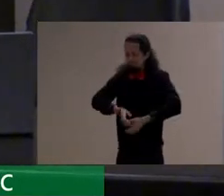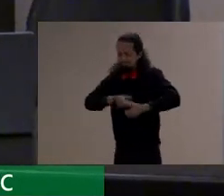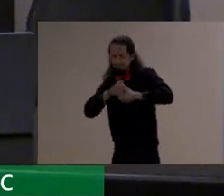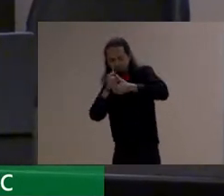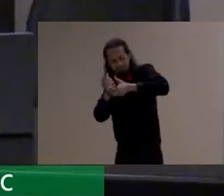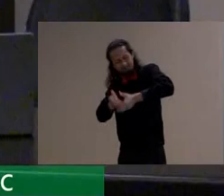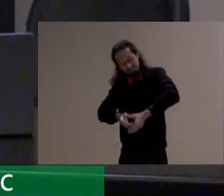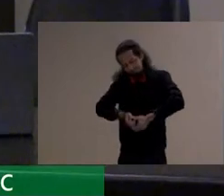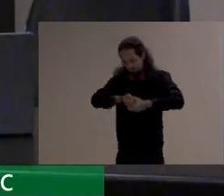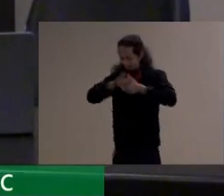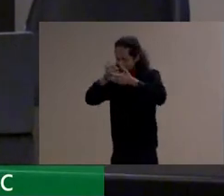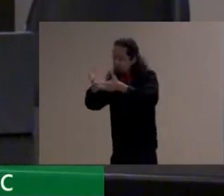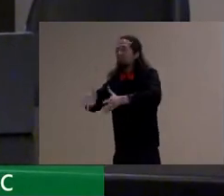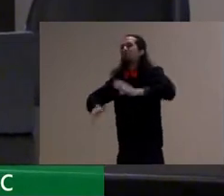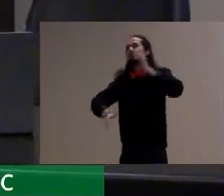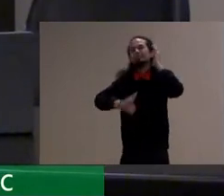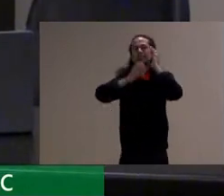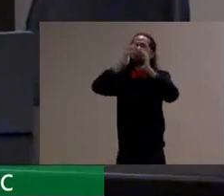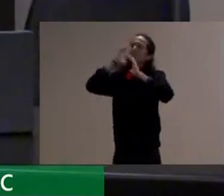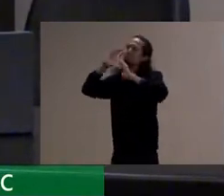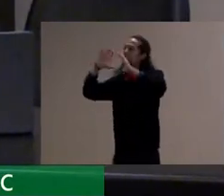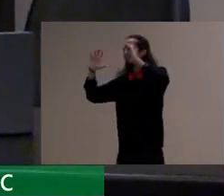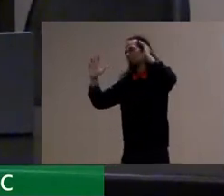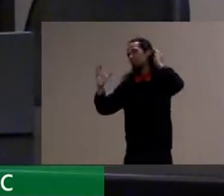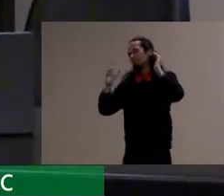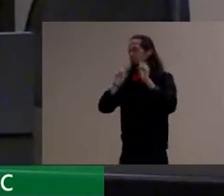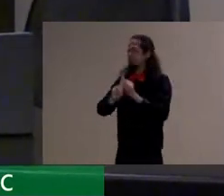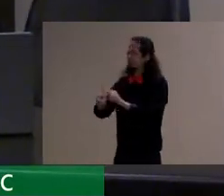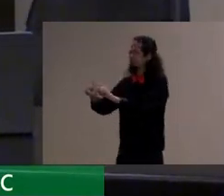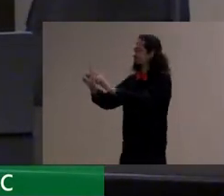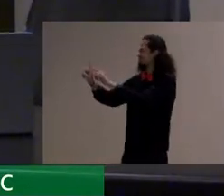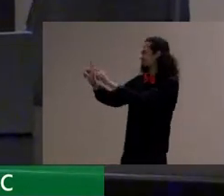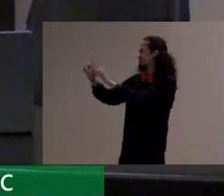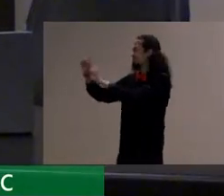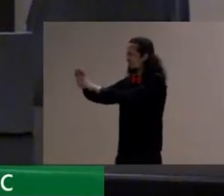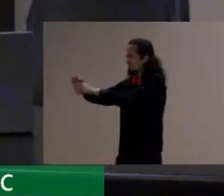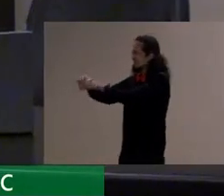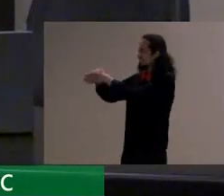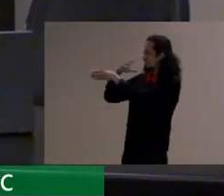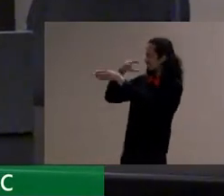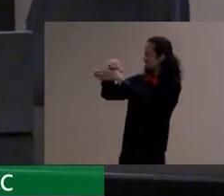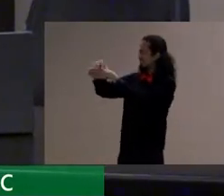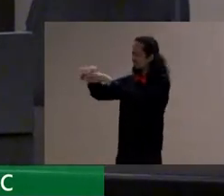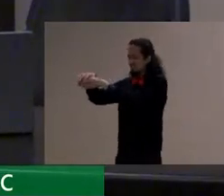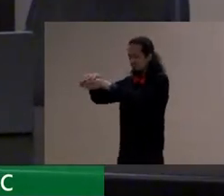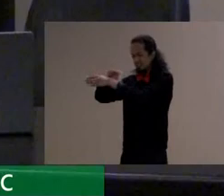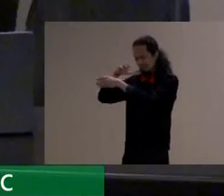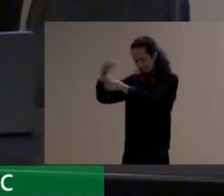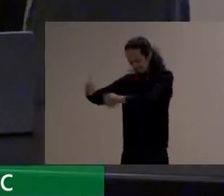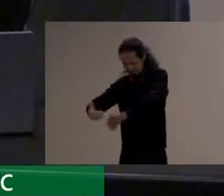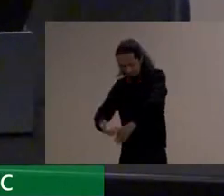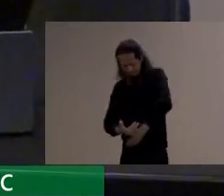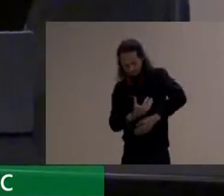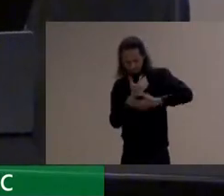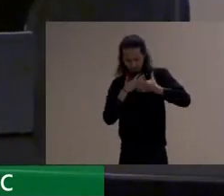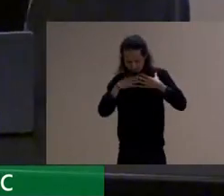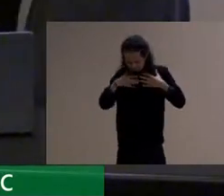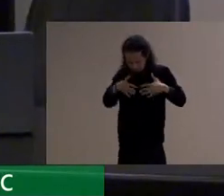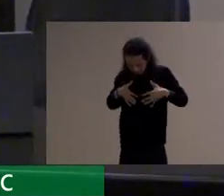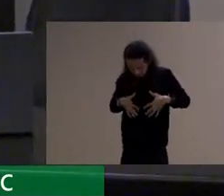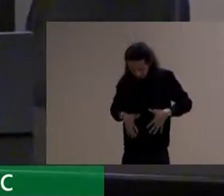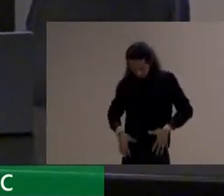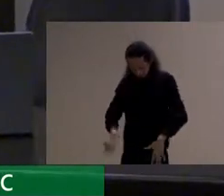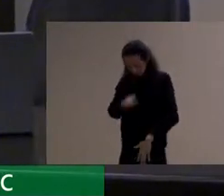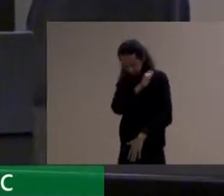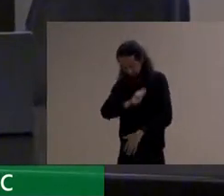canta a Joana receito banho de arruda e chá para